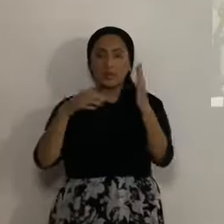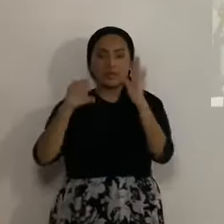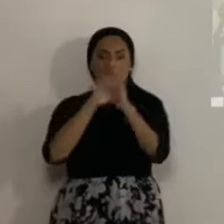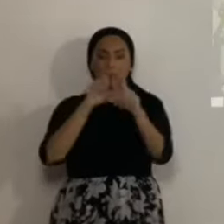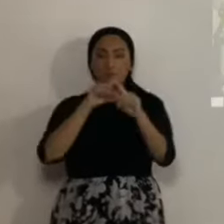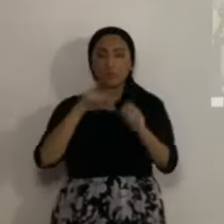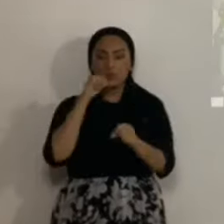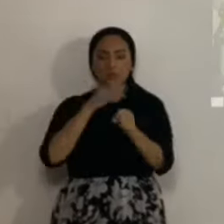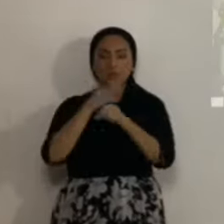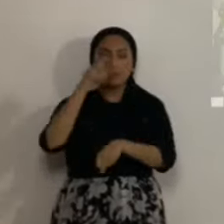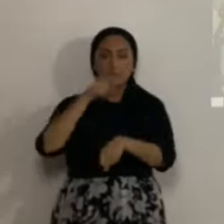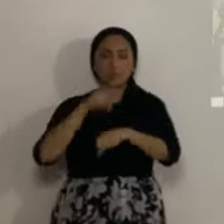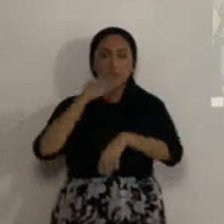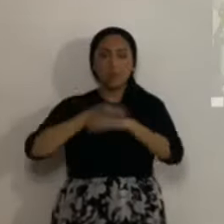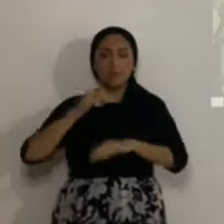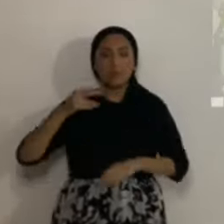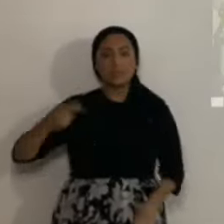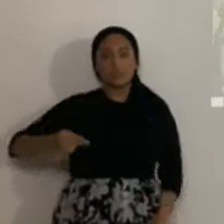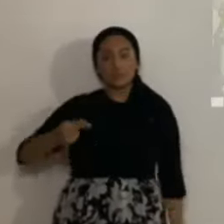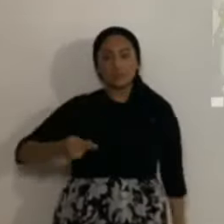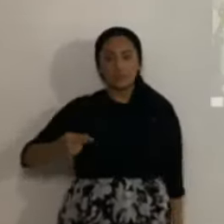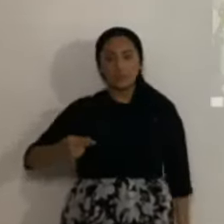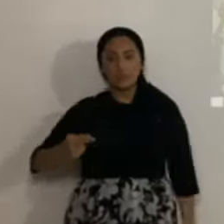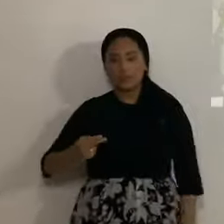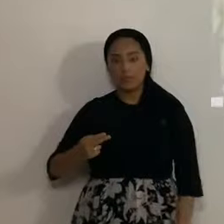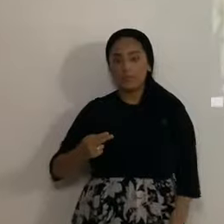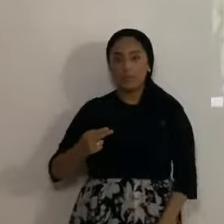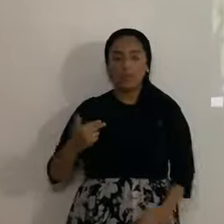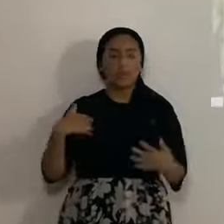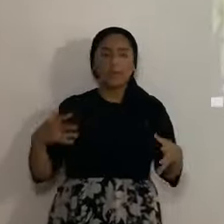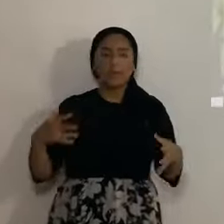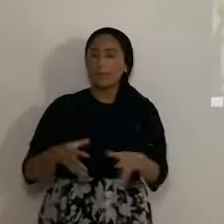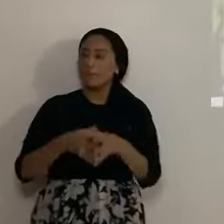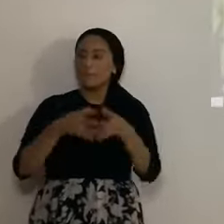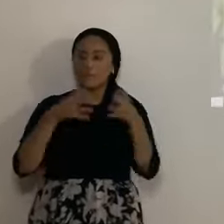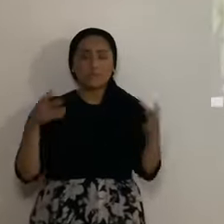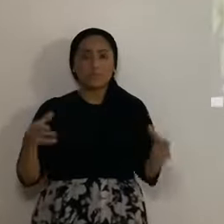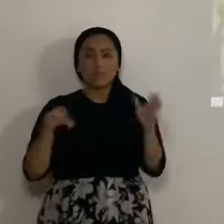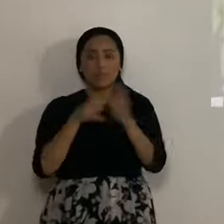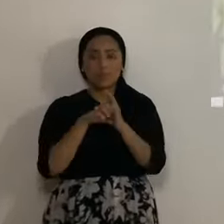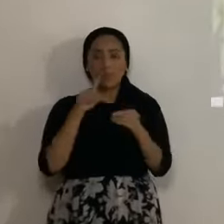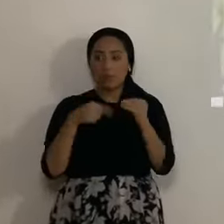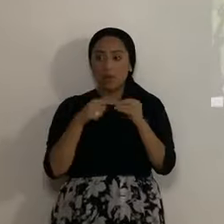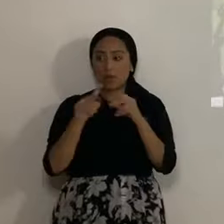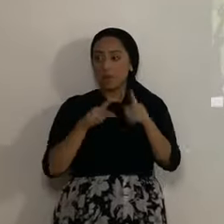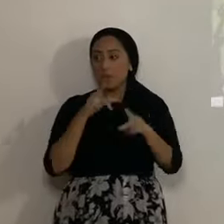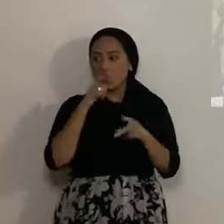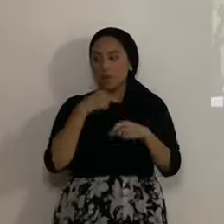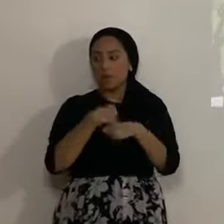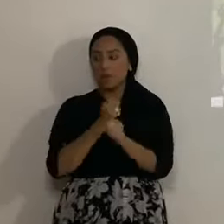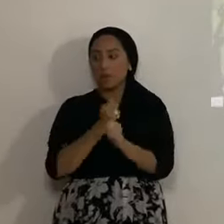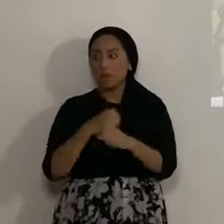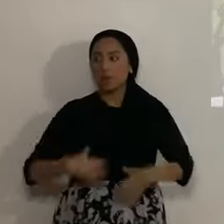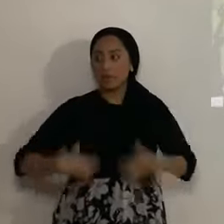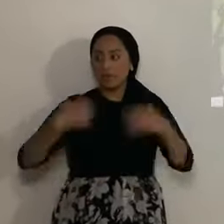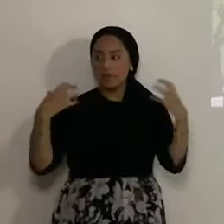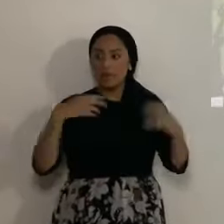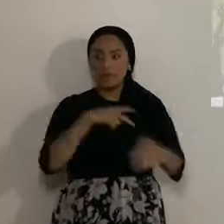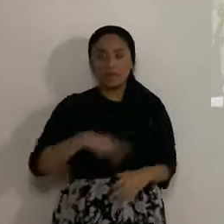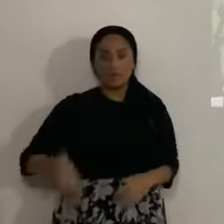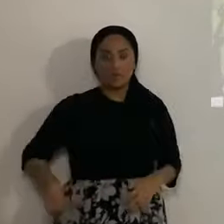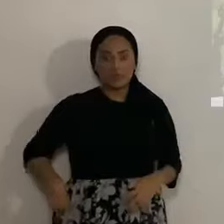no nos daría tiempo en la historia universal. Hay muchos ejemplos de gente que hizo a herar a reyes